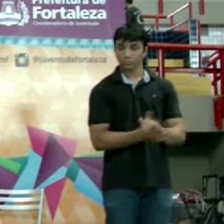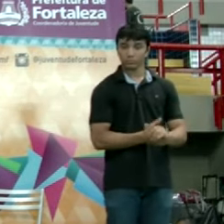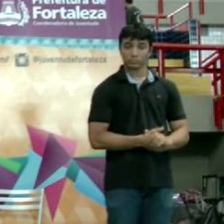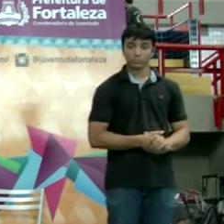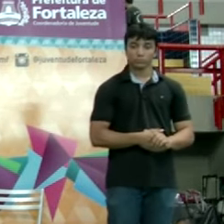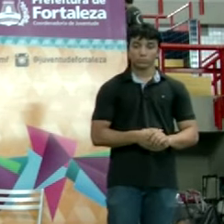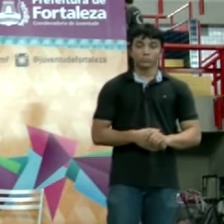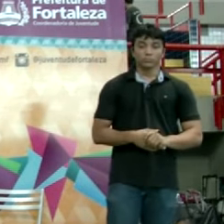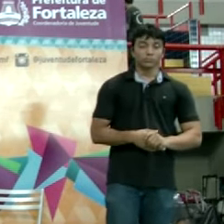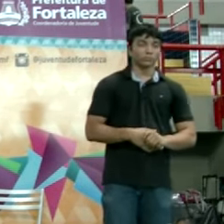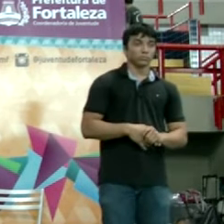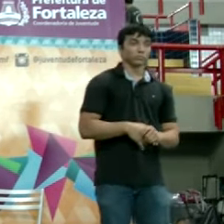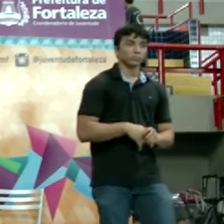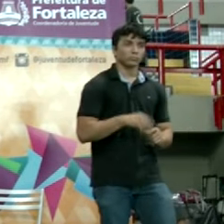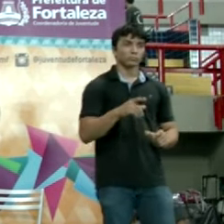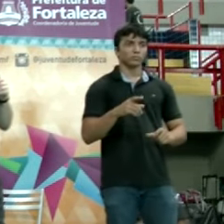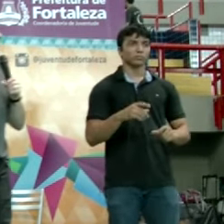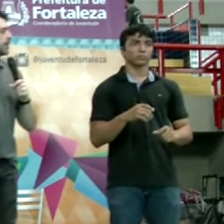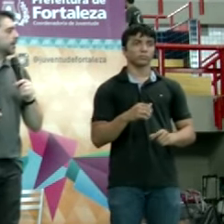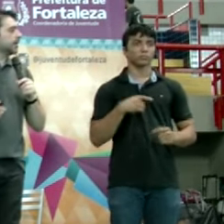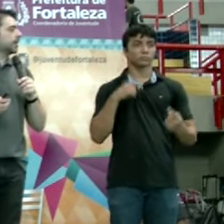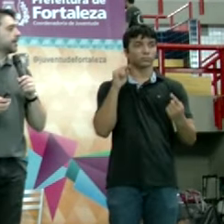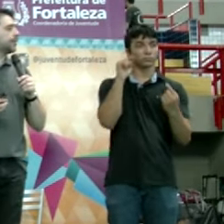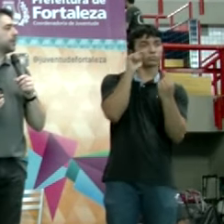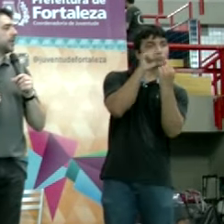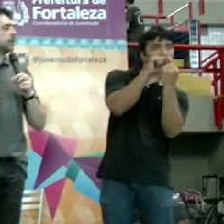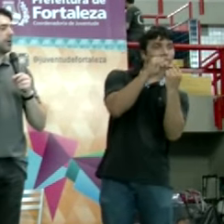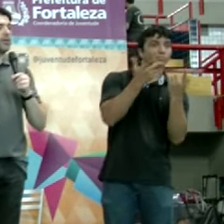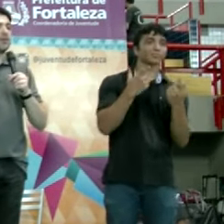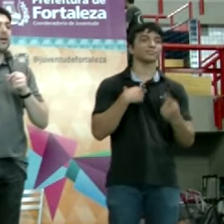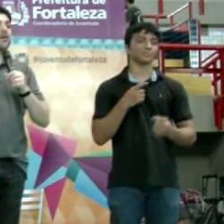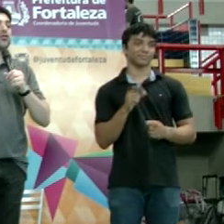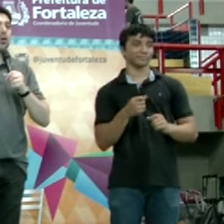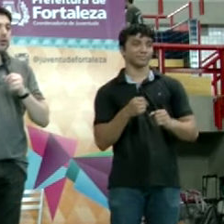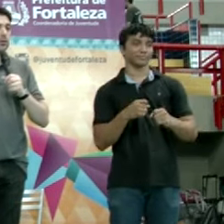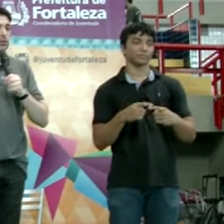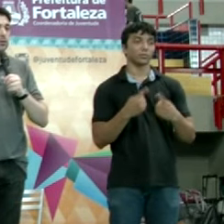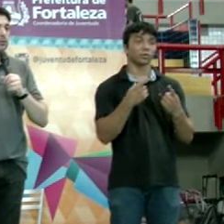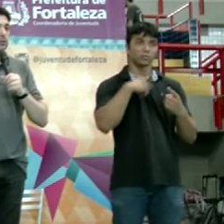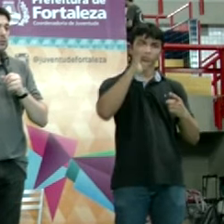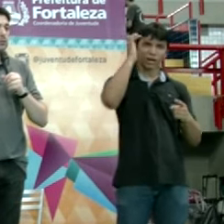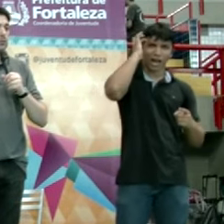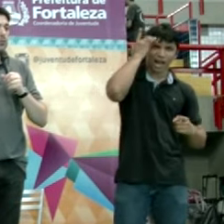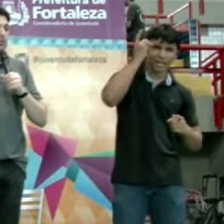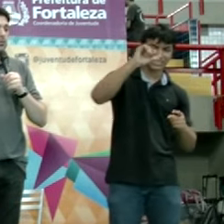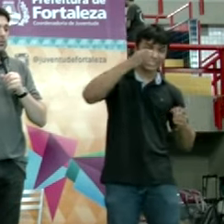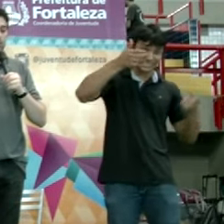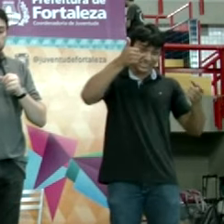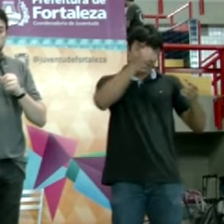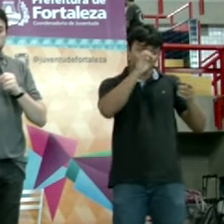Muito bem. Gente, quem aqui acredita que 100% do que você faz é sorte?